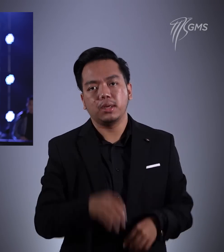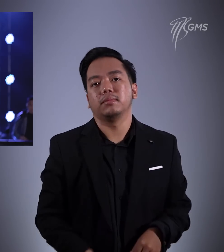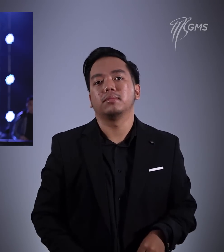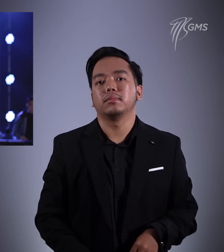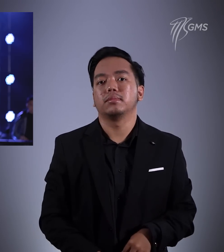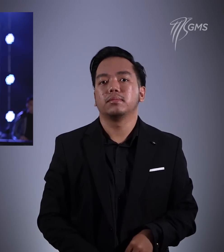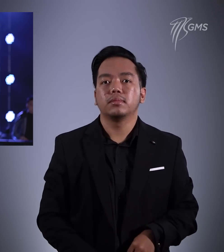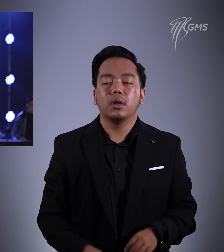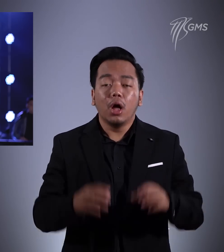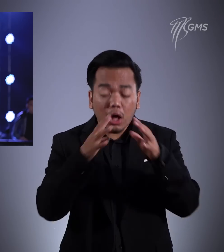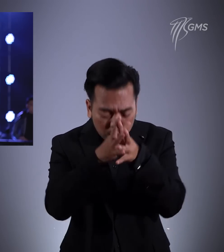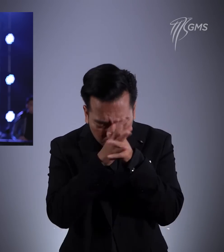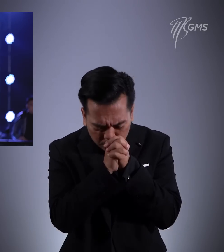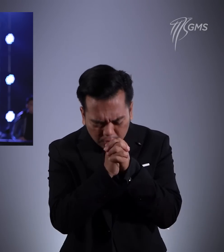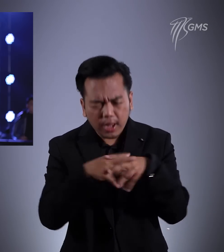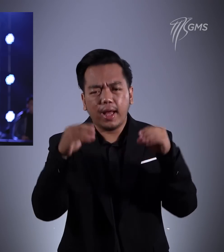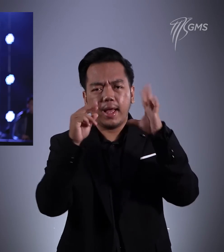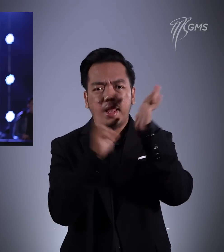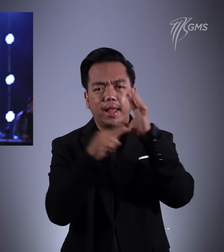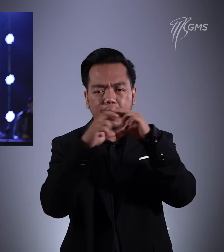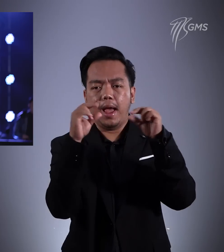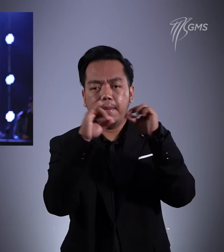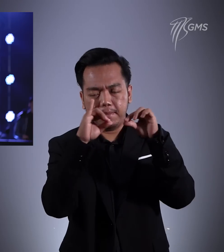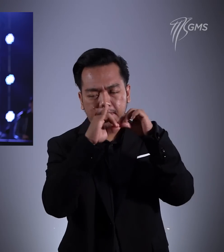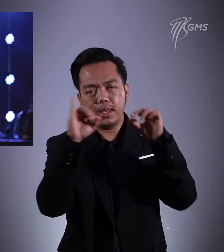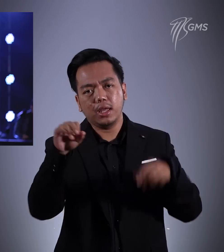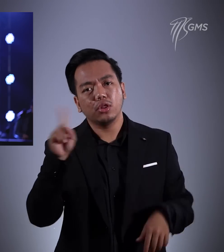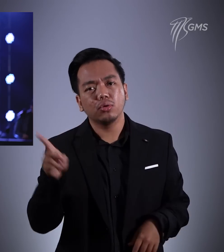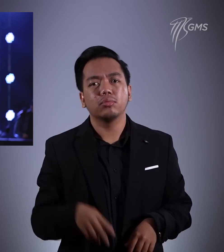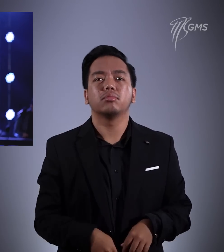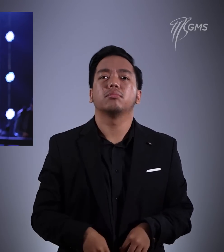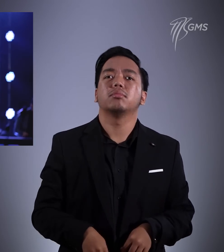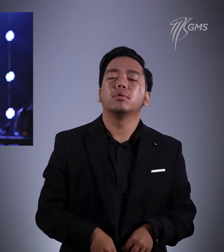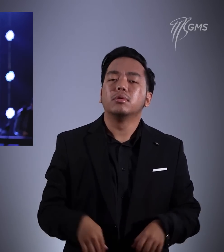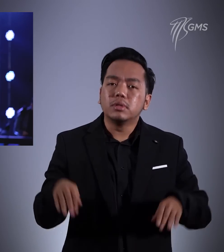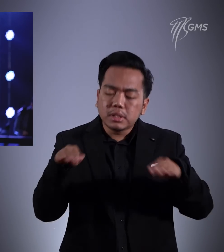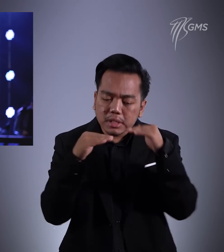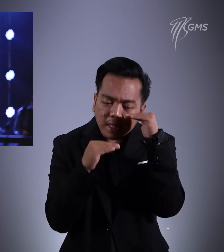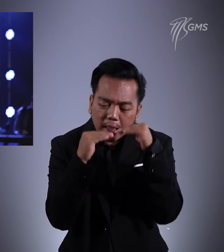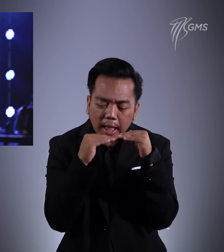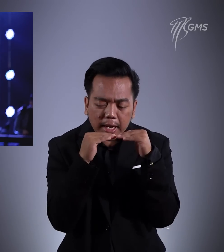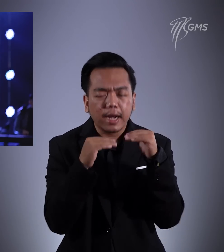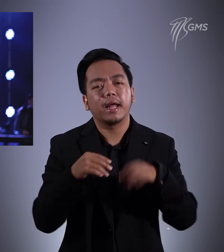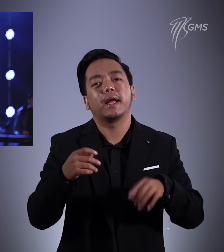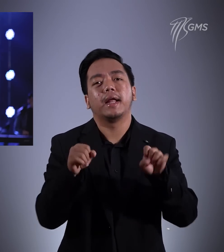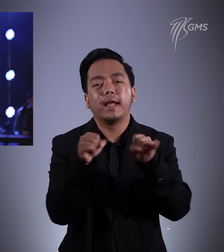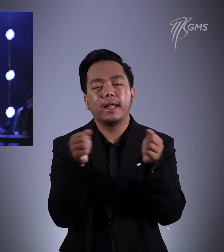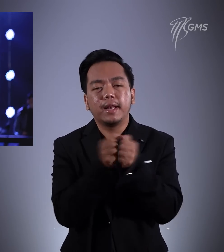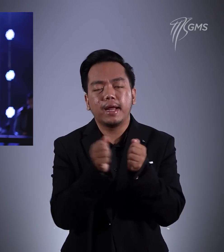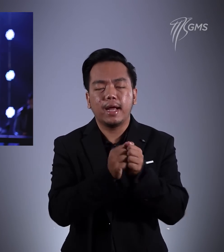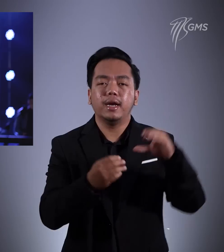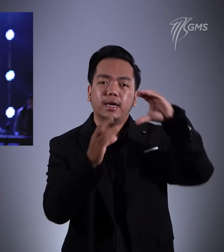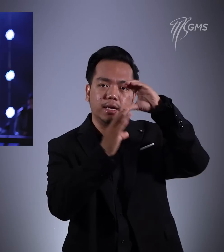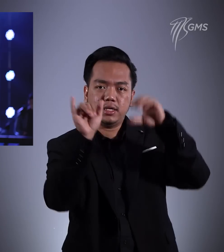Doa Nabi itu setara dengan syafaat. Jadi bukan seperti kita doanya hanyalah untuk